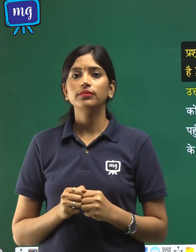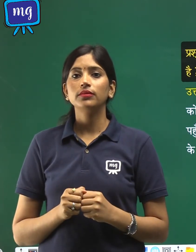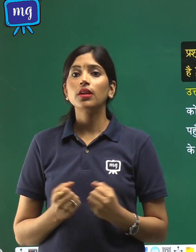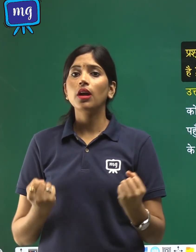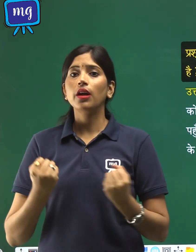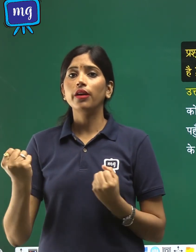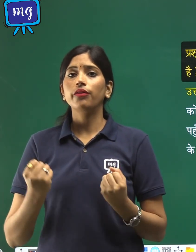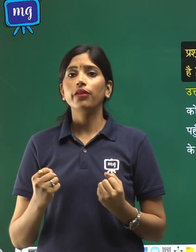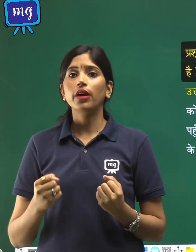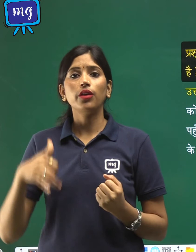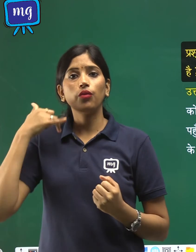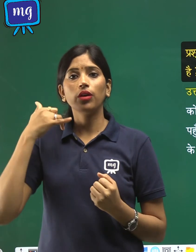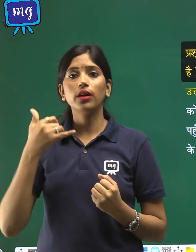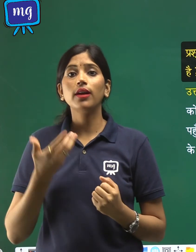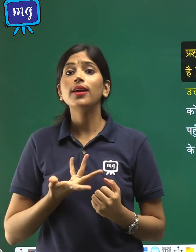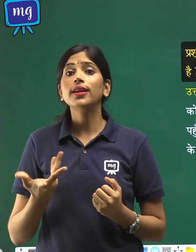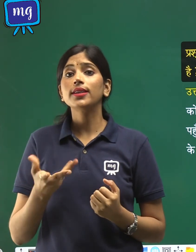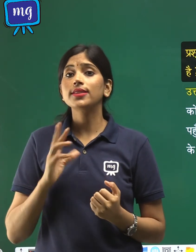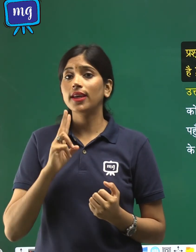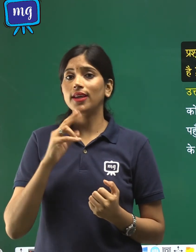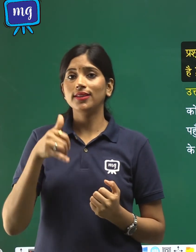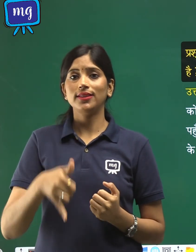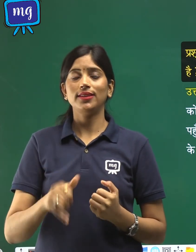साधन किसे कहते हैं?